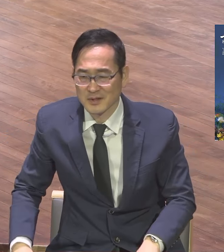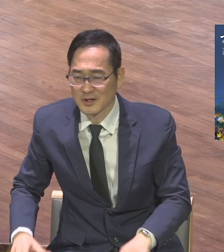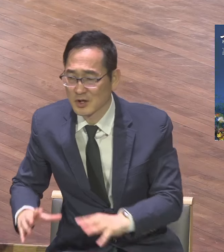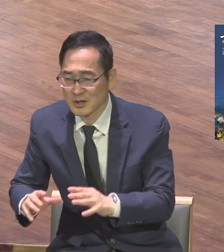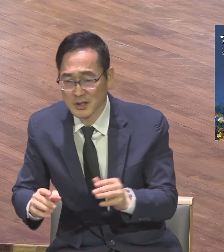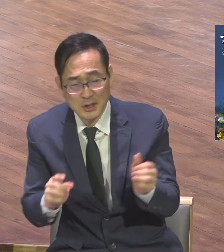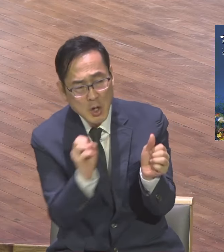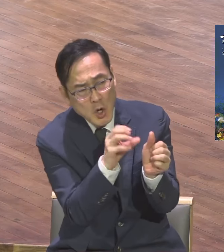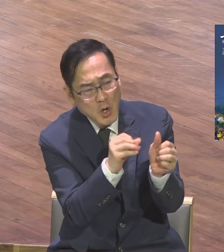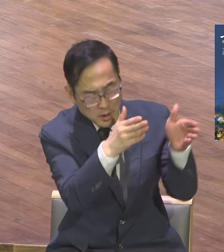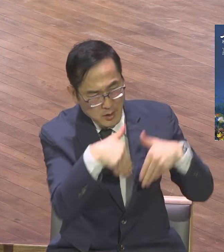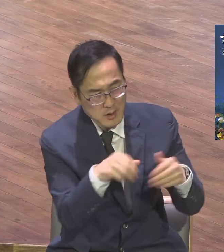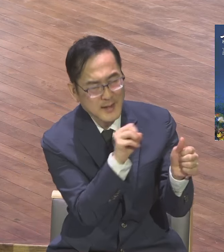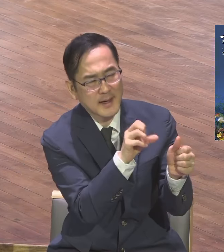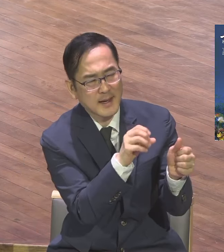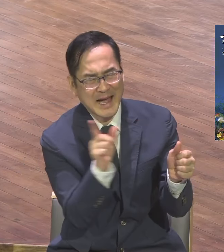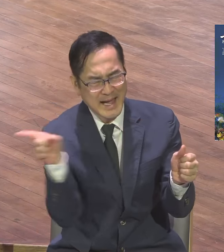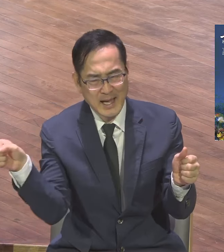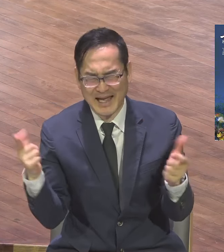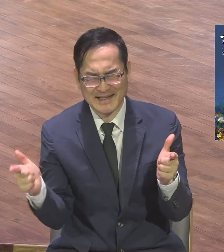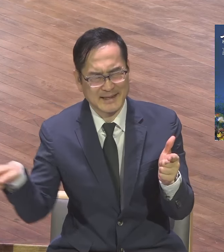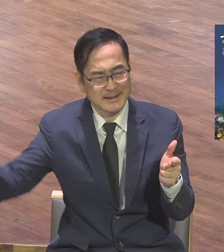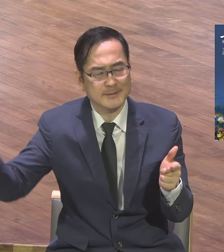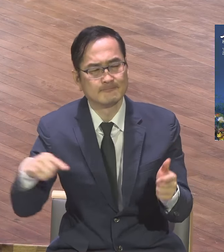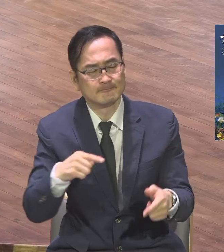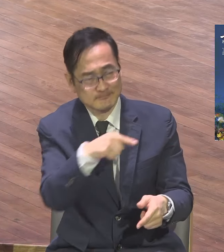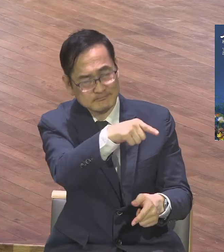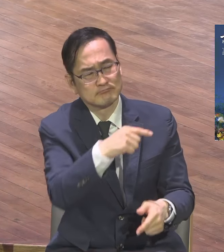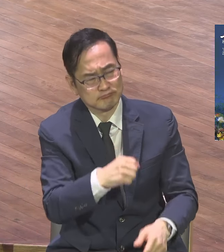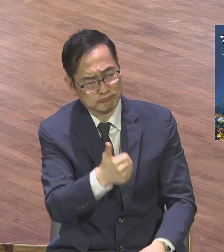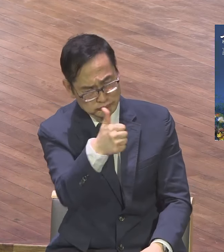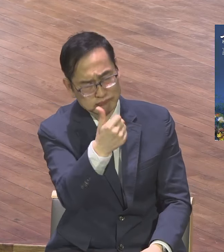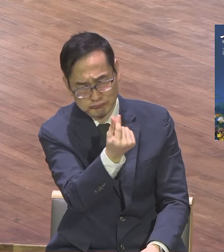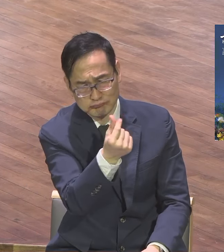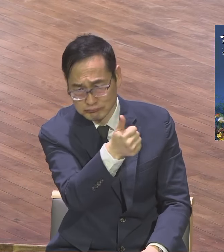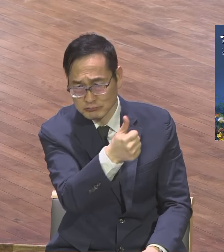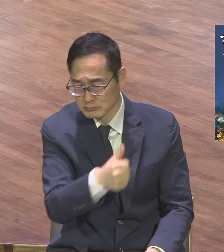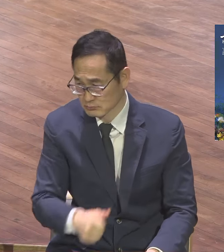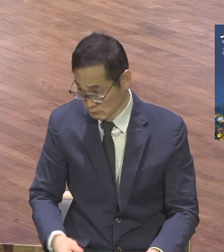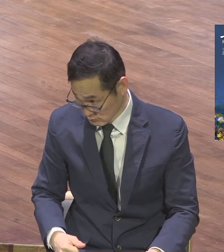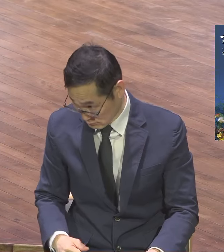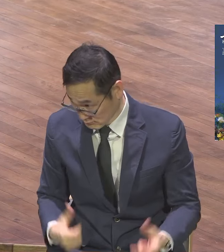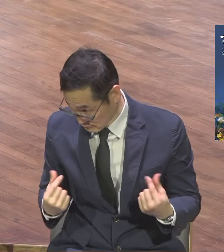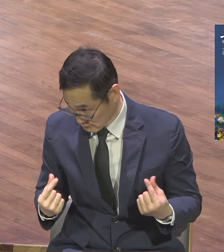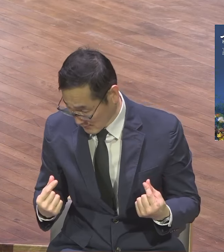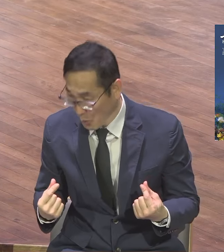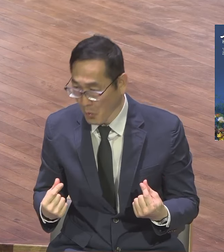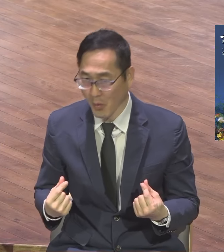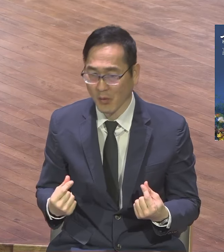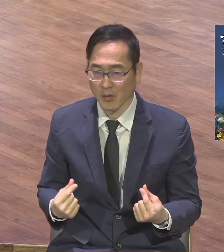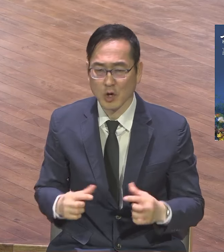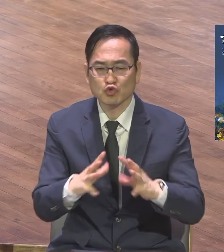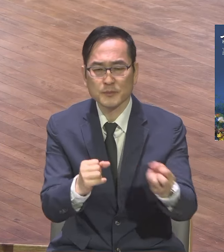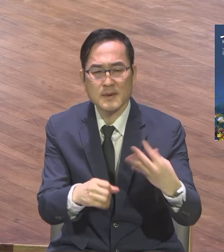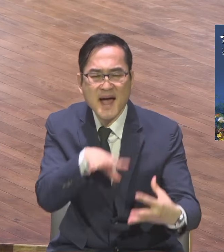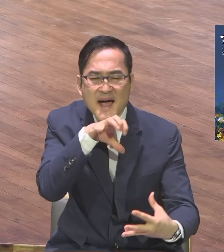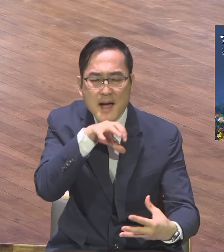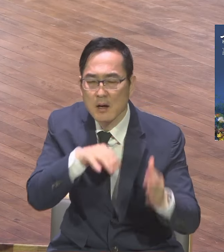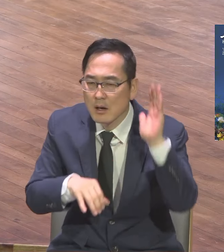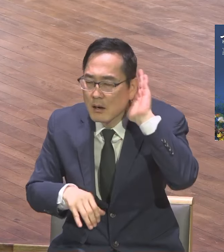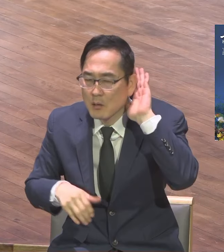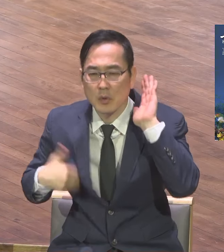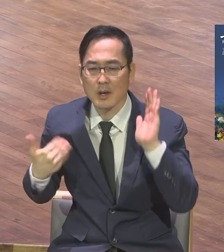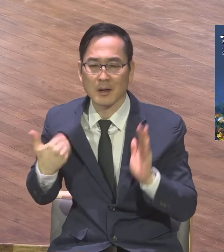듣고. 영적으로 사단이 하는 것이 이렇습니다. 마찬가지예요. 자, 우리가 하나님의